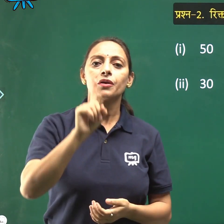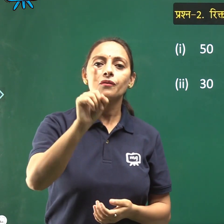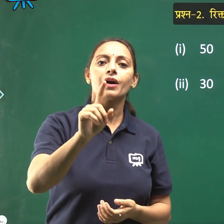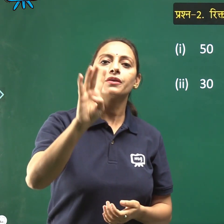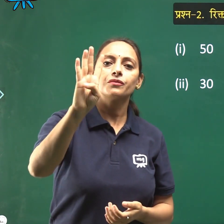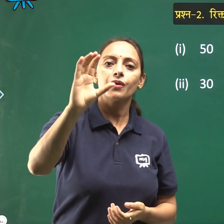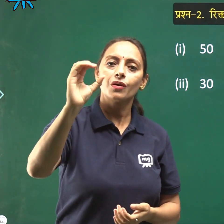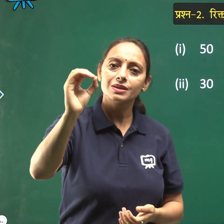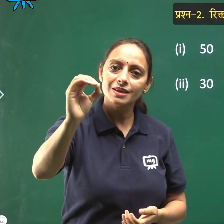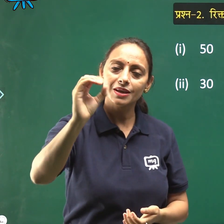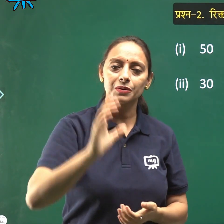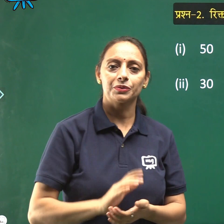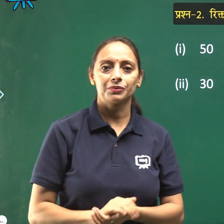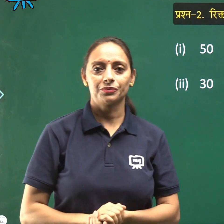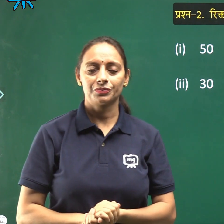140।